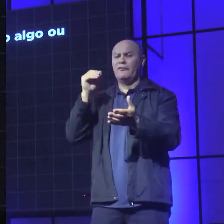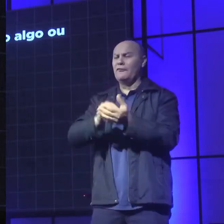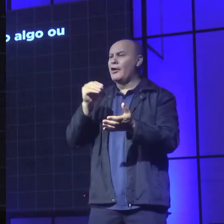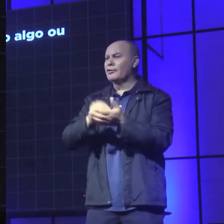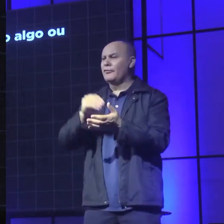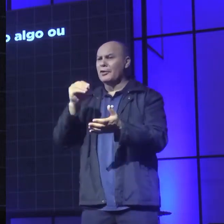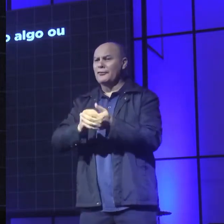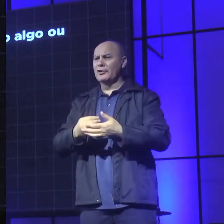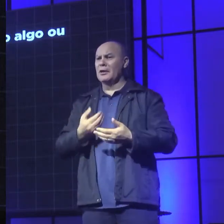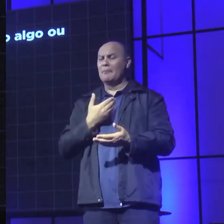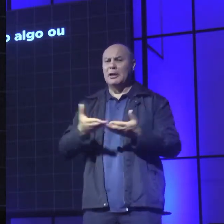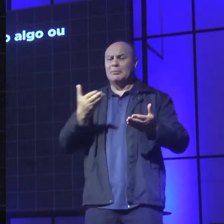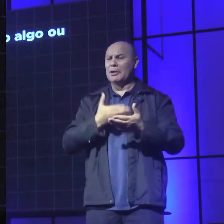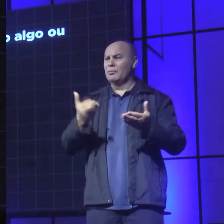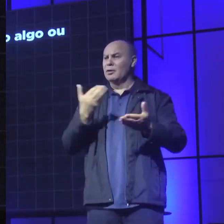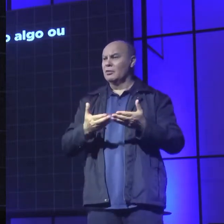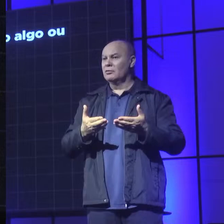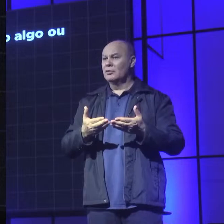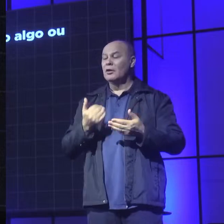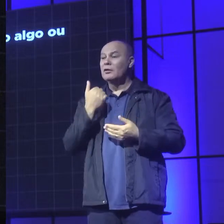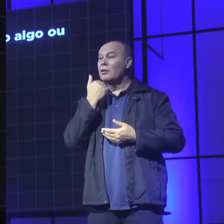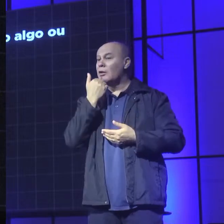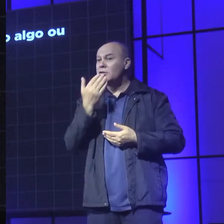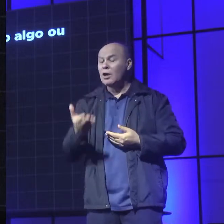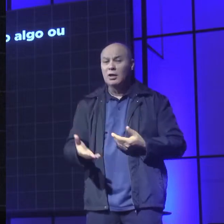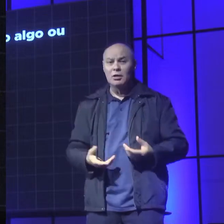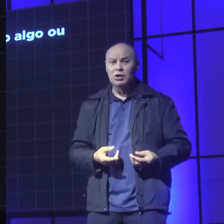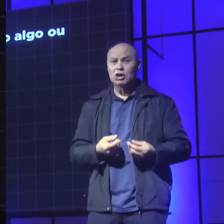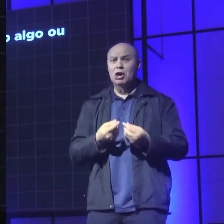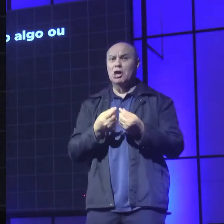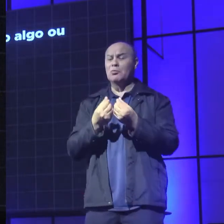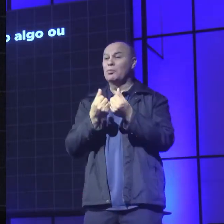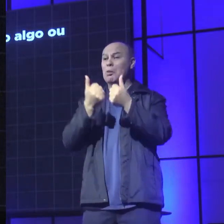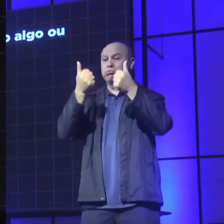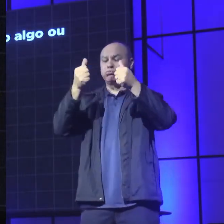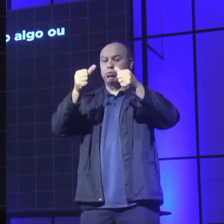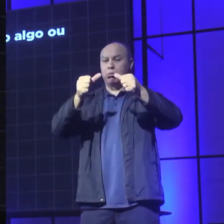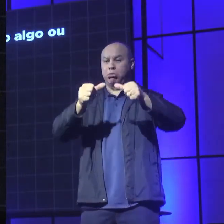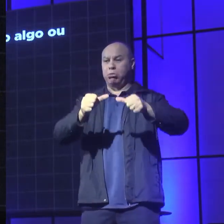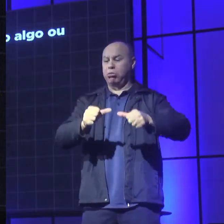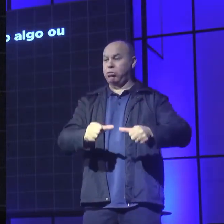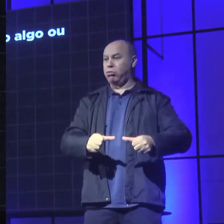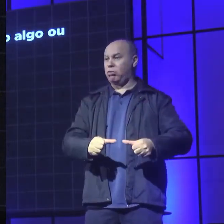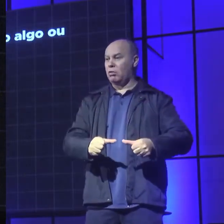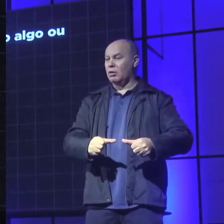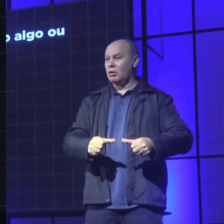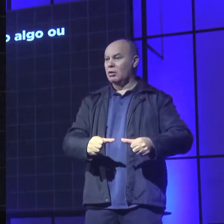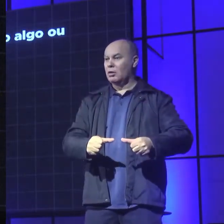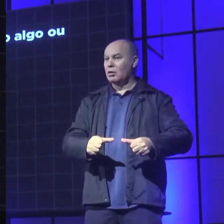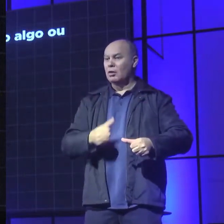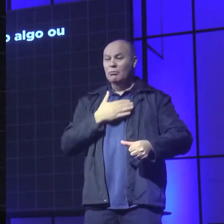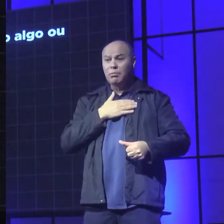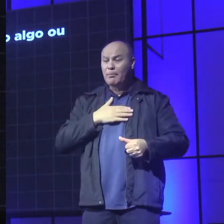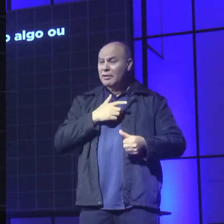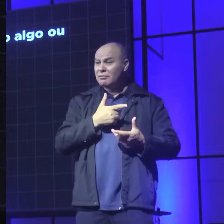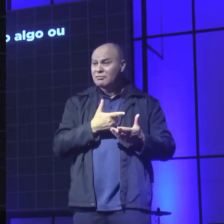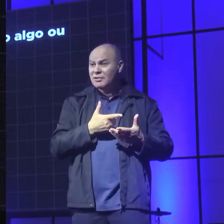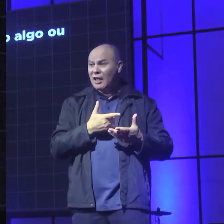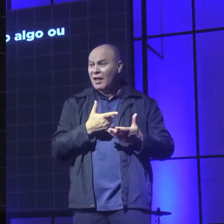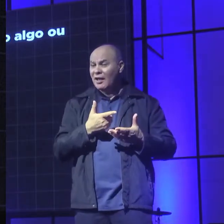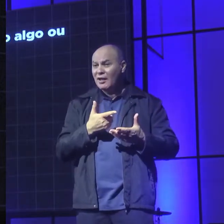Aqui, o que você está procurando? A fama, a popularidade, o prazer, a